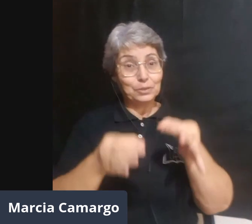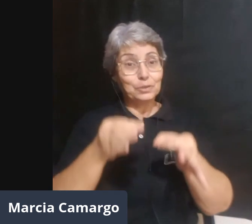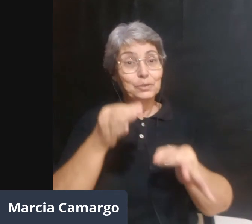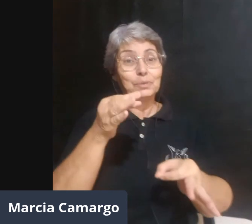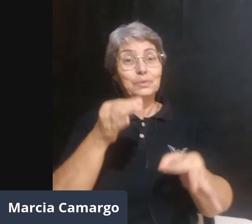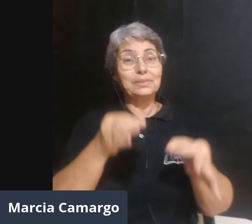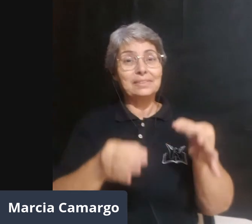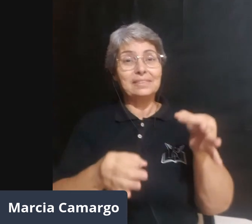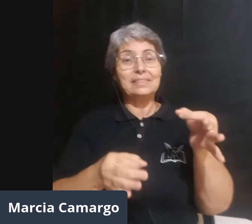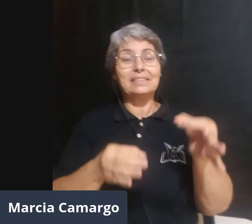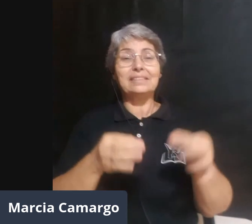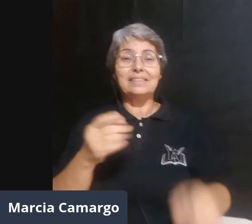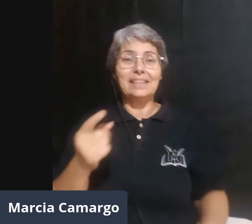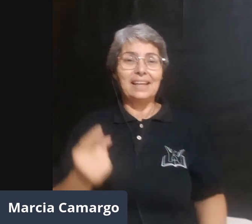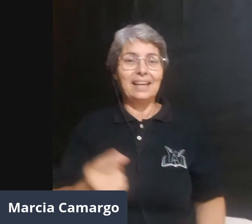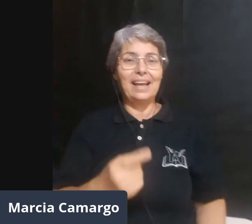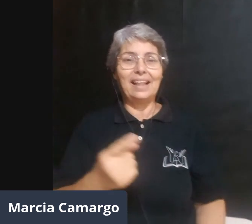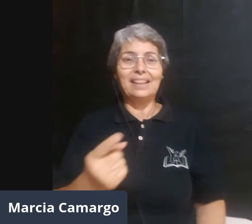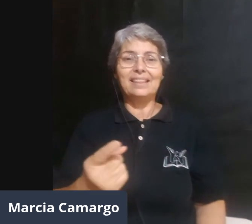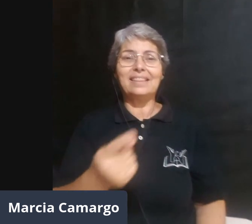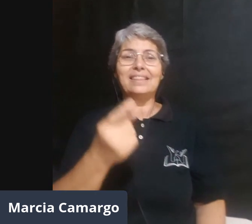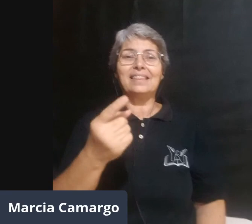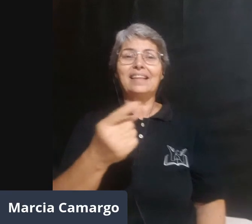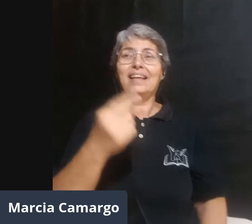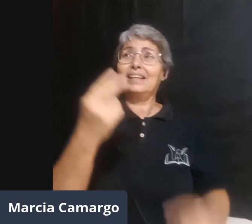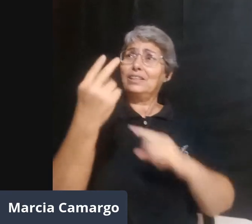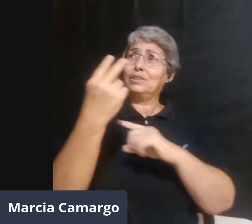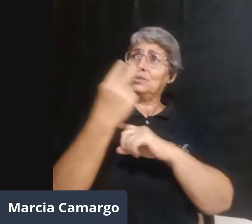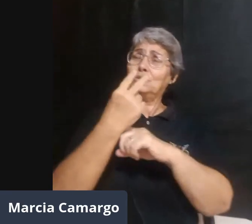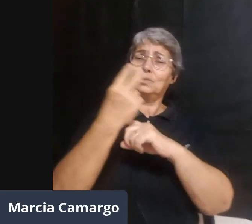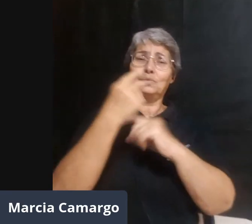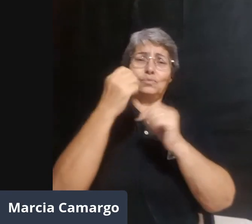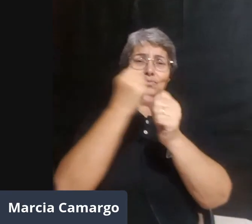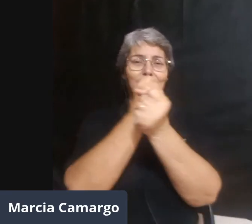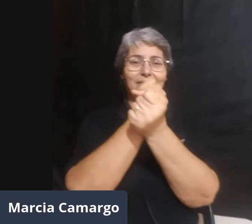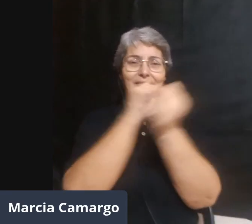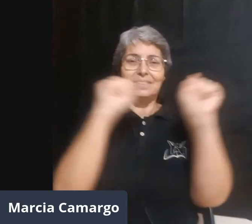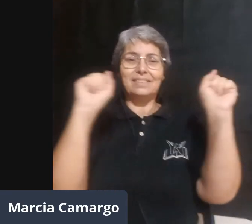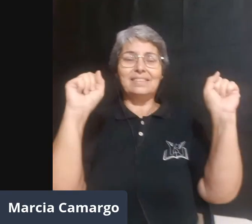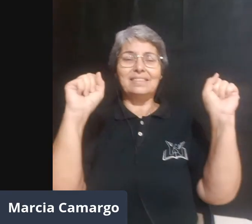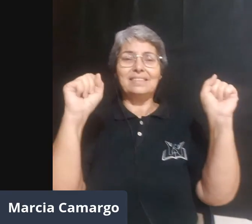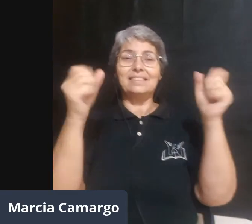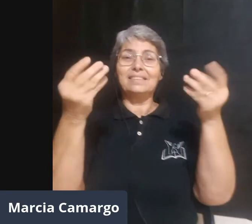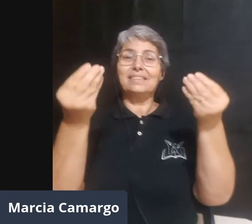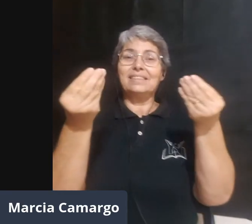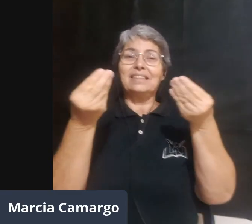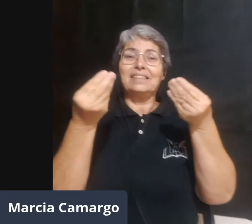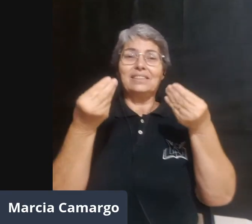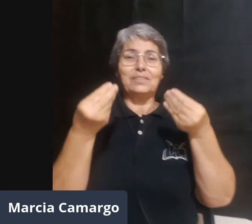eterna que nos livra e nos concede